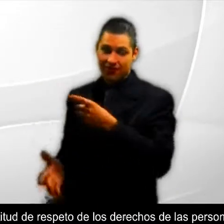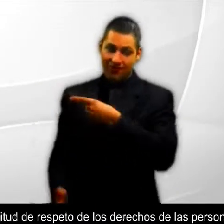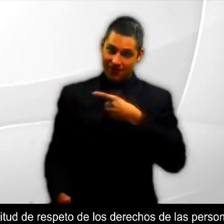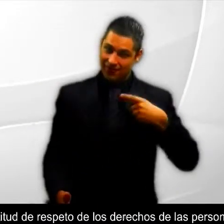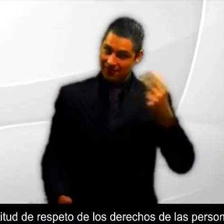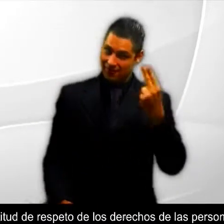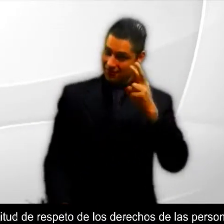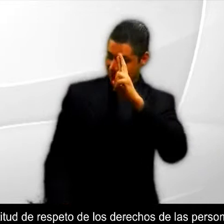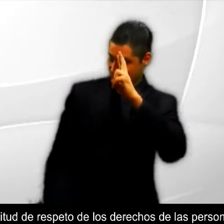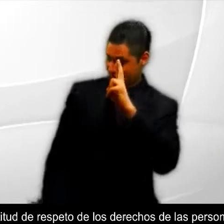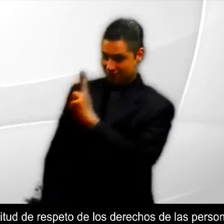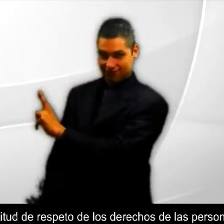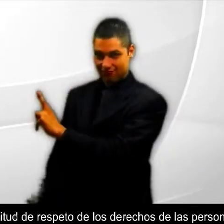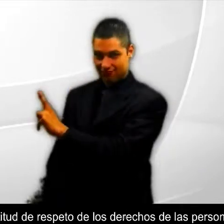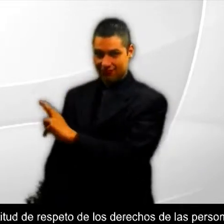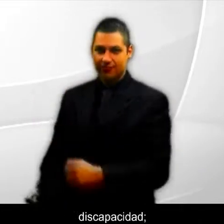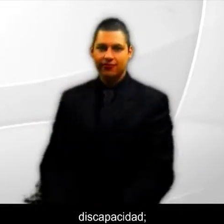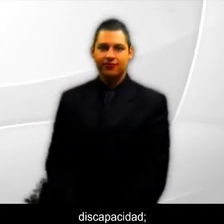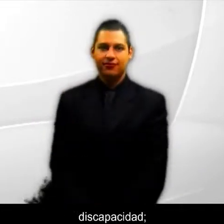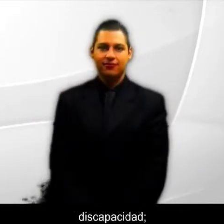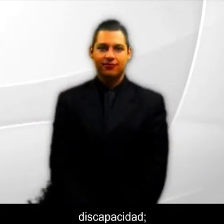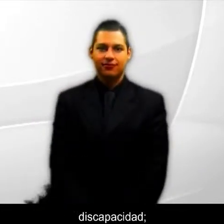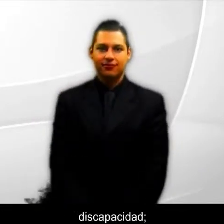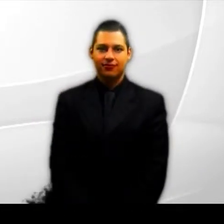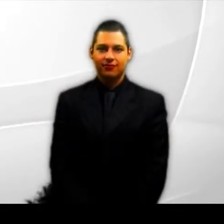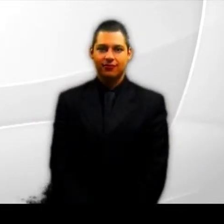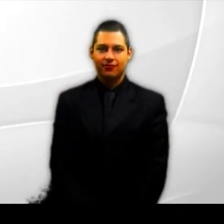respeto de los derechos de las personas con discapacidad. 5.